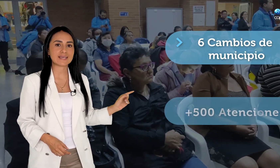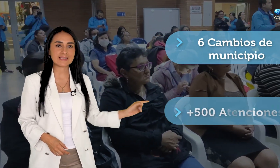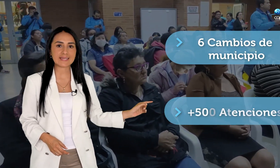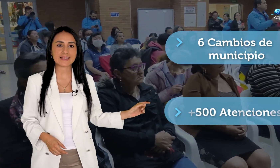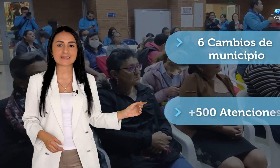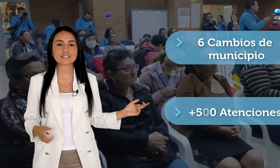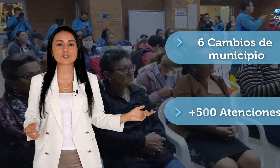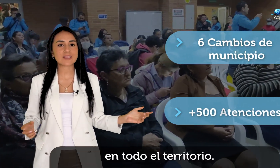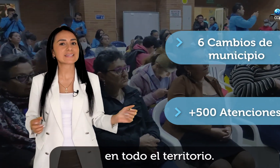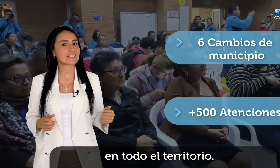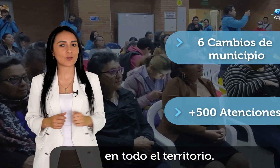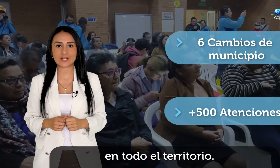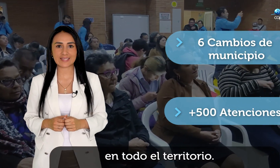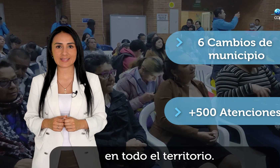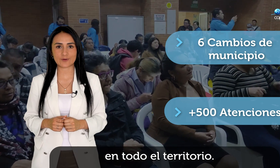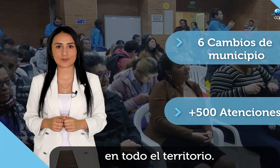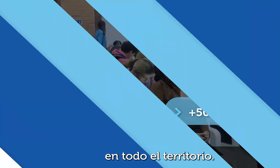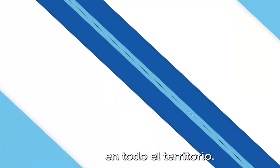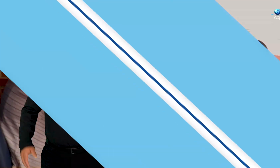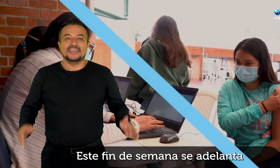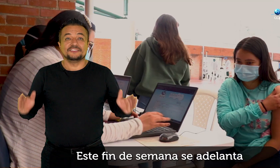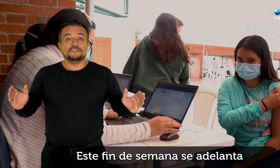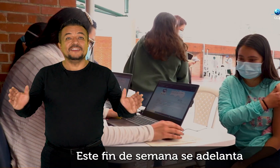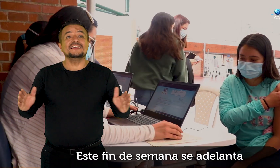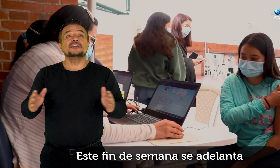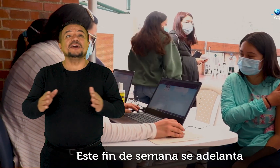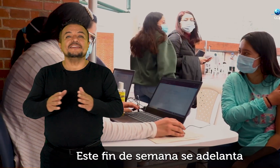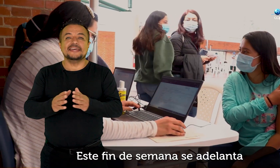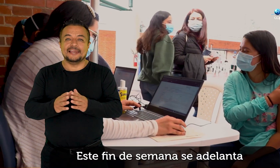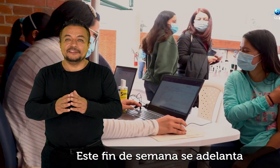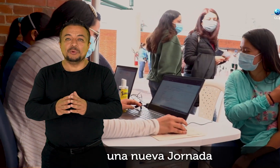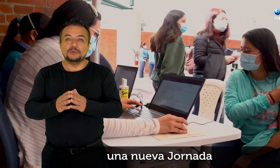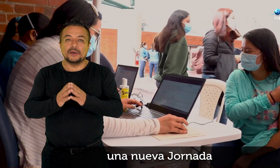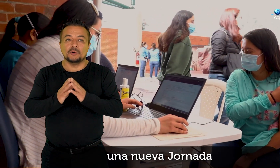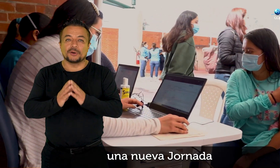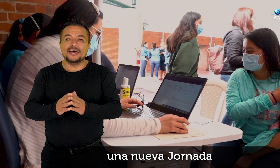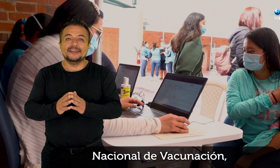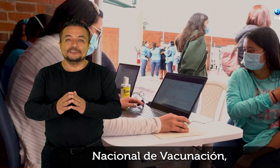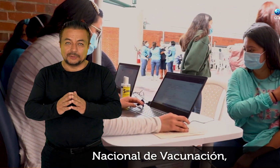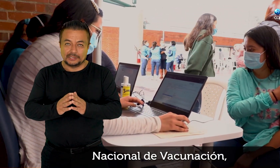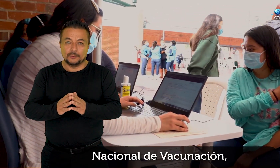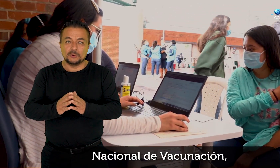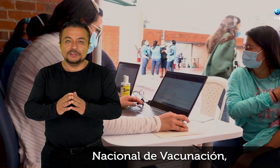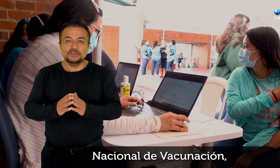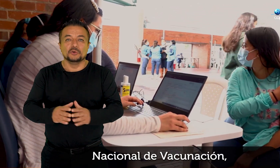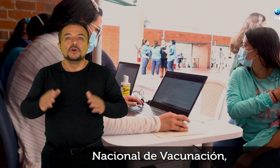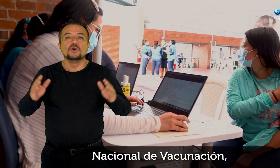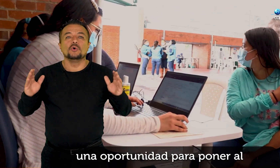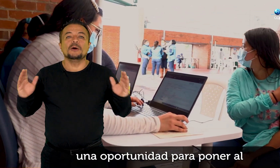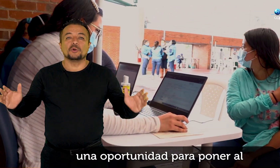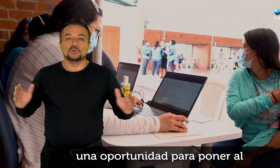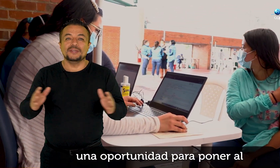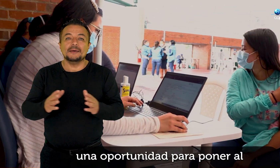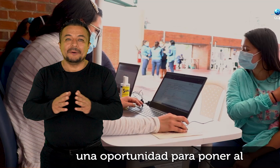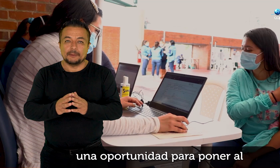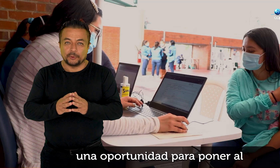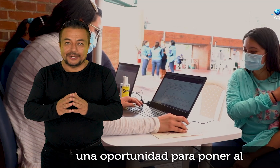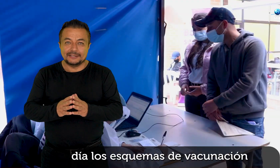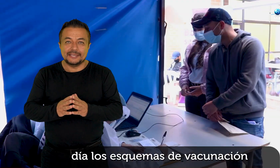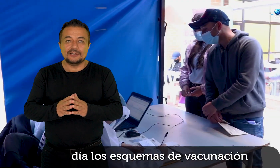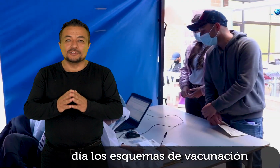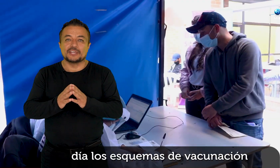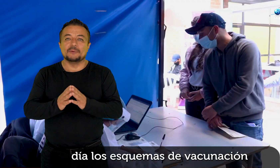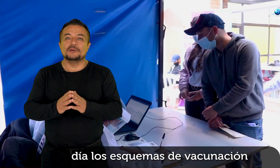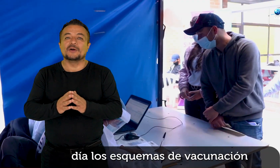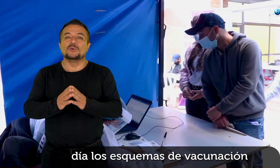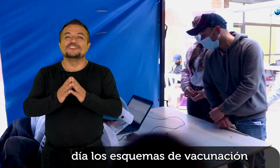y más de 500 atenciones en todo el territorio. Este fin de semana se adelanta una nueva jornada nacional de vacunación, una oportunidad para poner